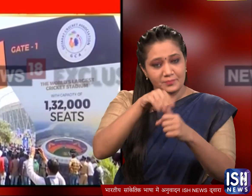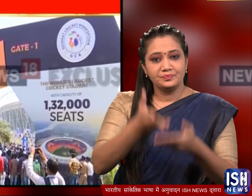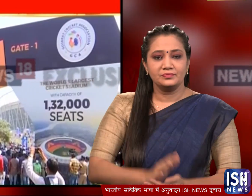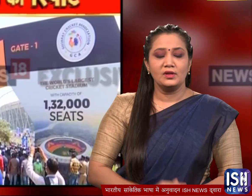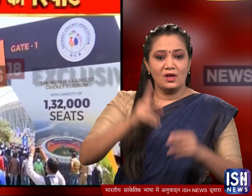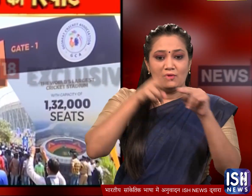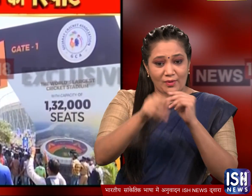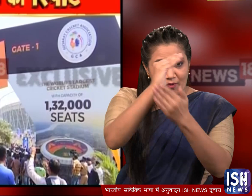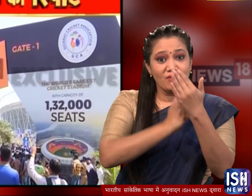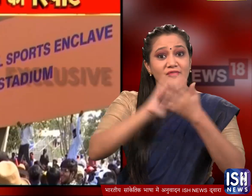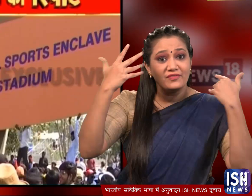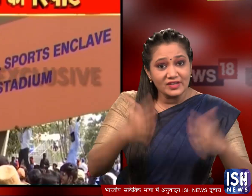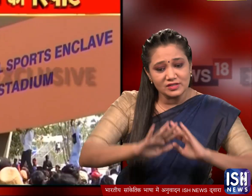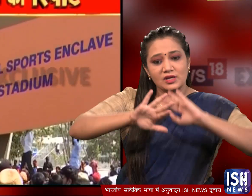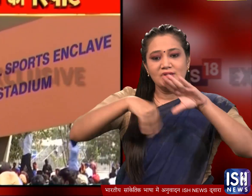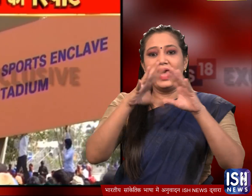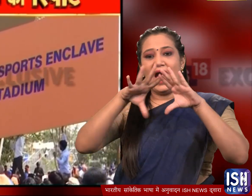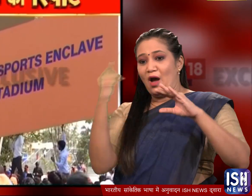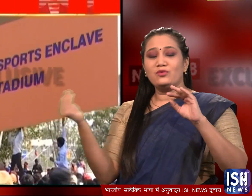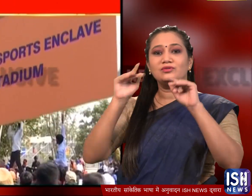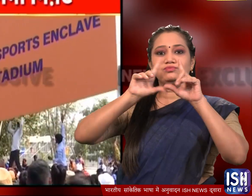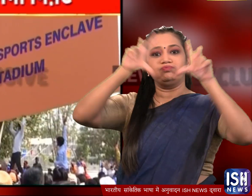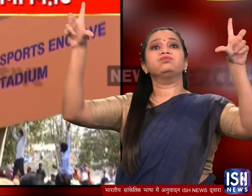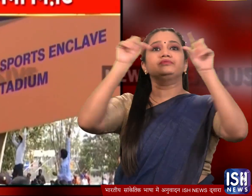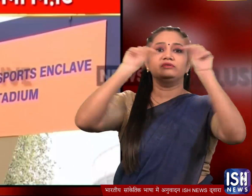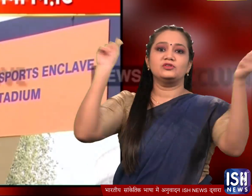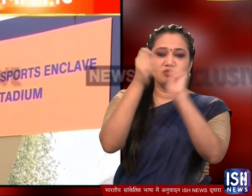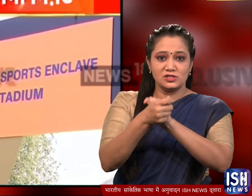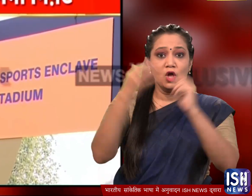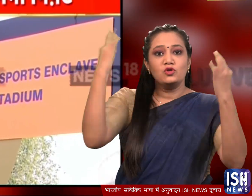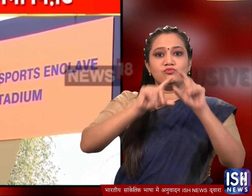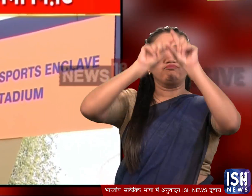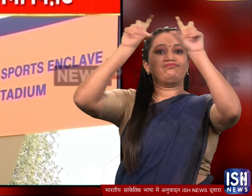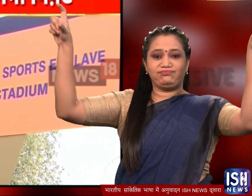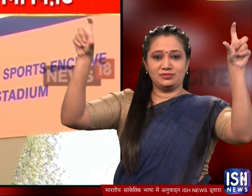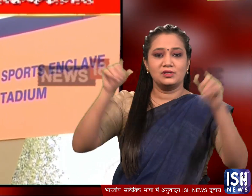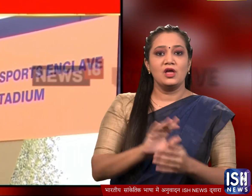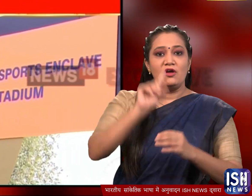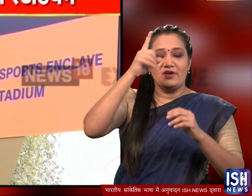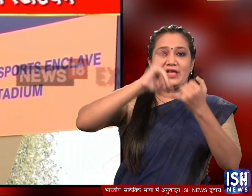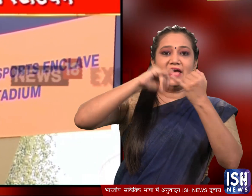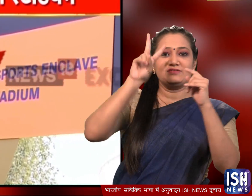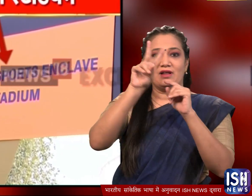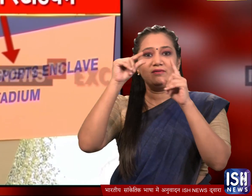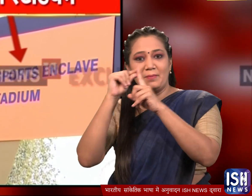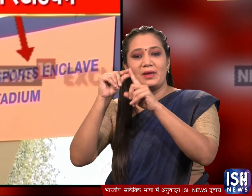तरफ उद्घाटन कार्यक्रम के फौरन बाद स्पोर्ट्स एन्क्लेव के बाहर लगा बोर्ड भी बदल गया। एक नया बोर्ड लगाया गया जिसमें ऊपर